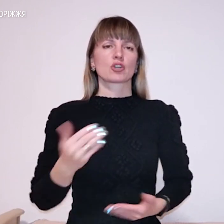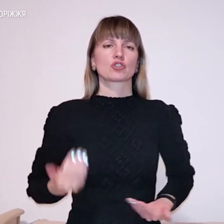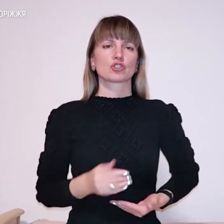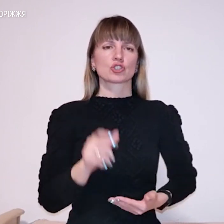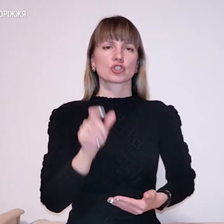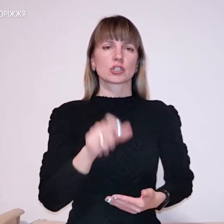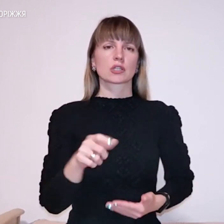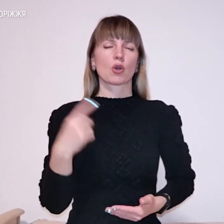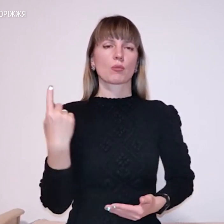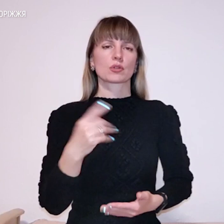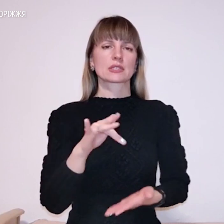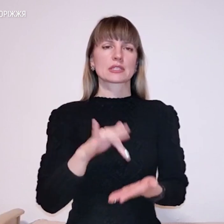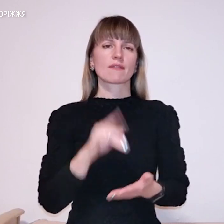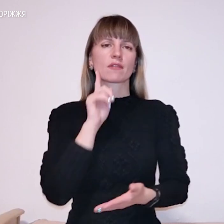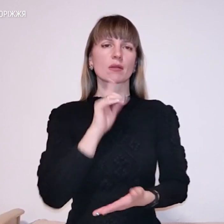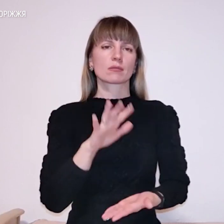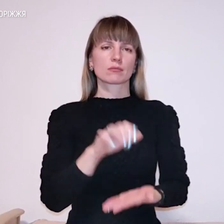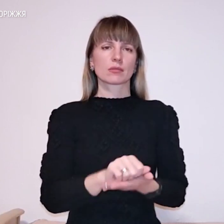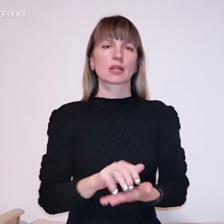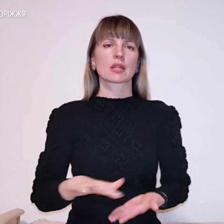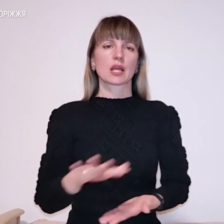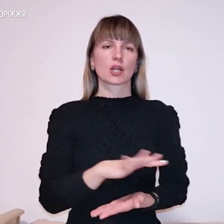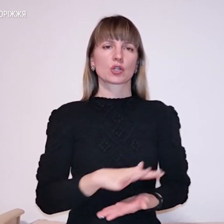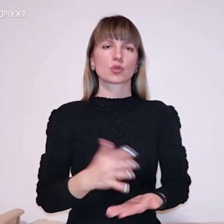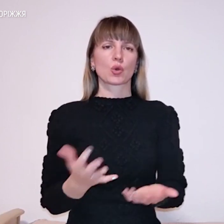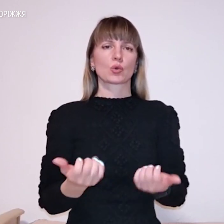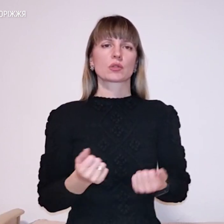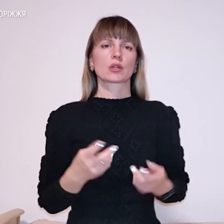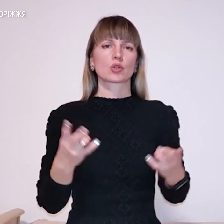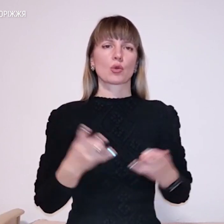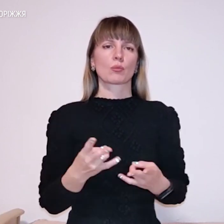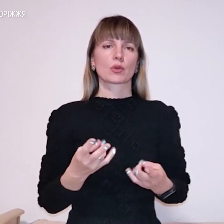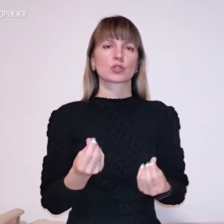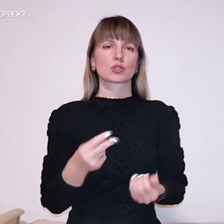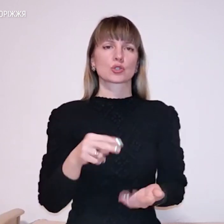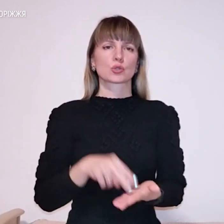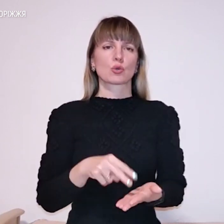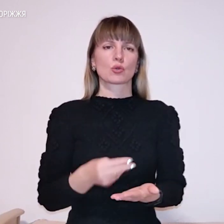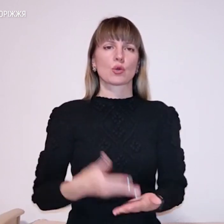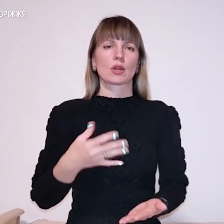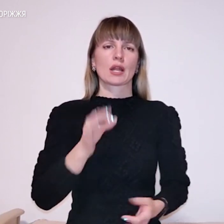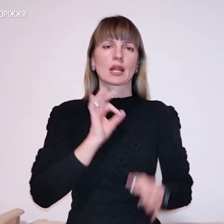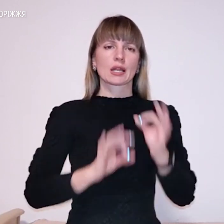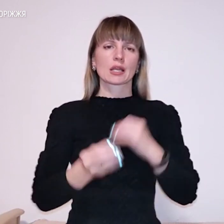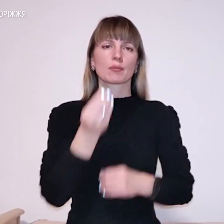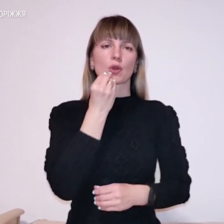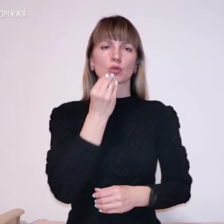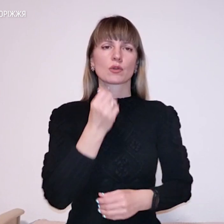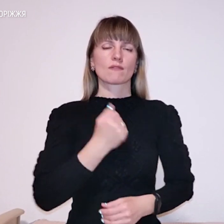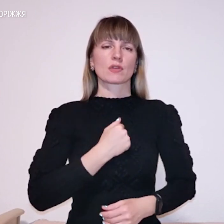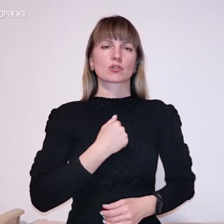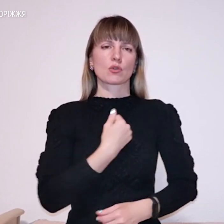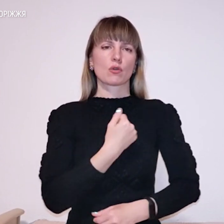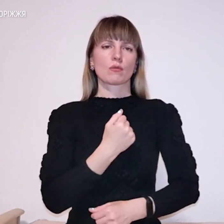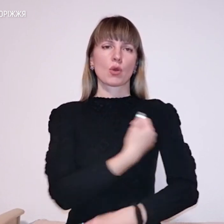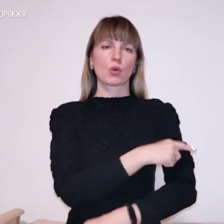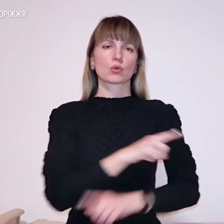обласного центру та тимчасово окупованих територій отримують необхідні вартісні ліки, продукти, а ось військовому госпіталю передають